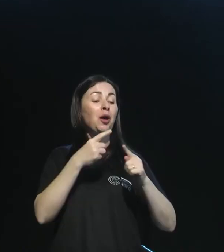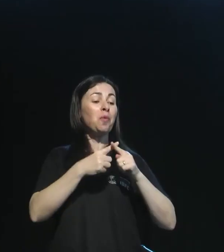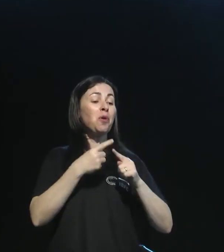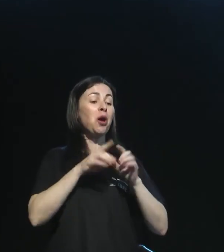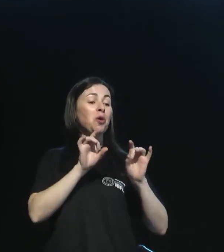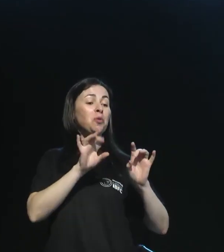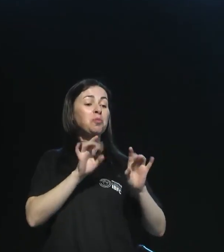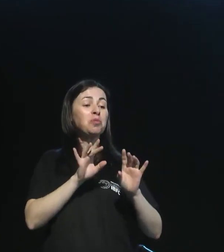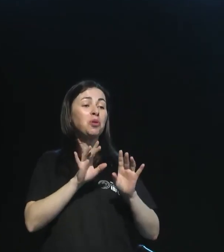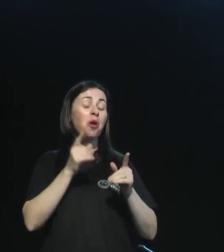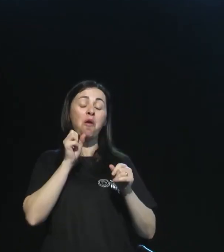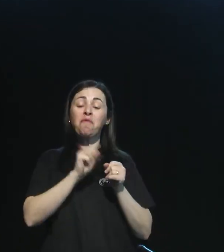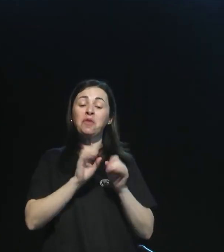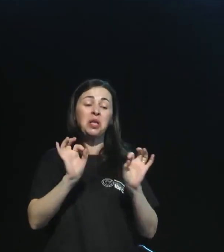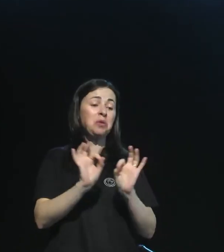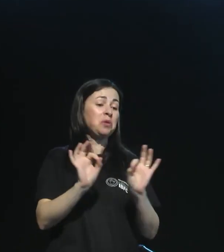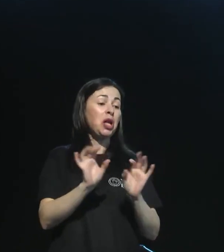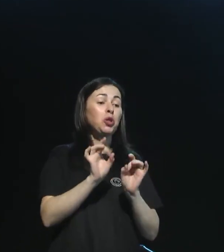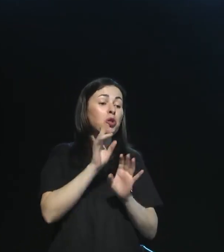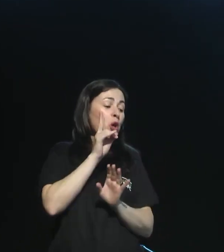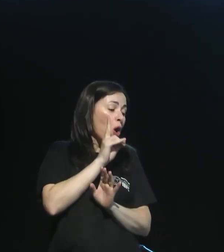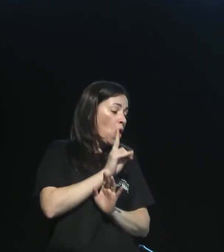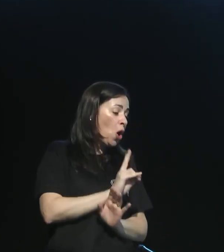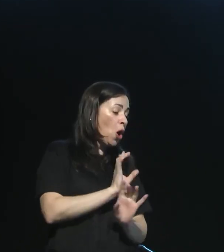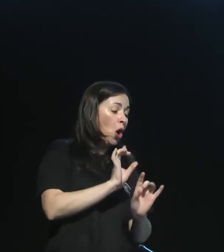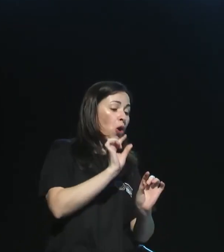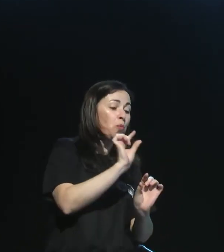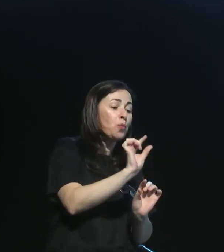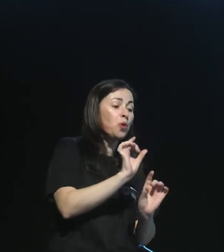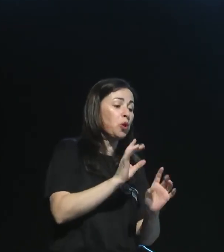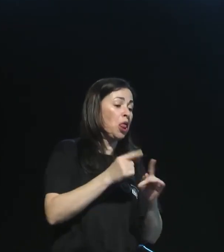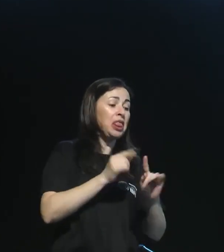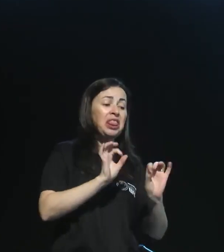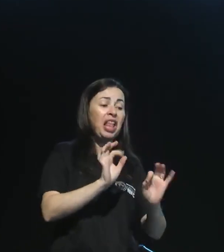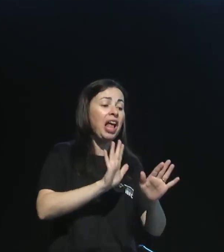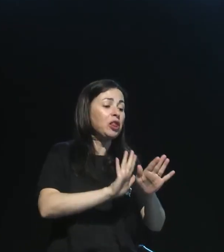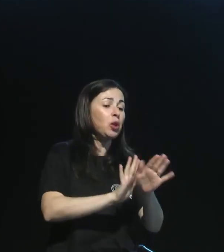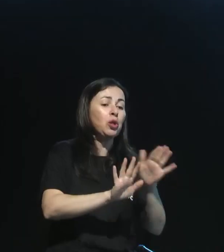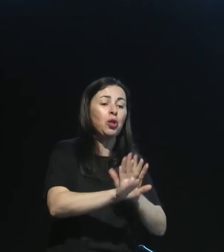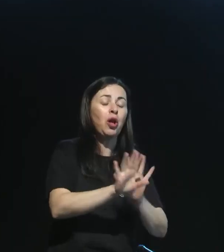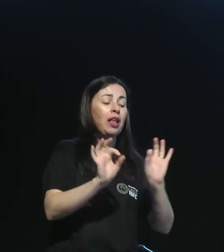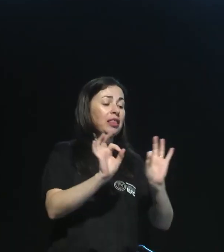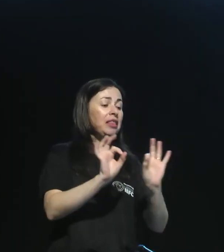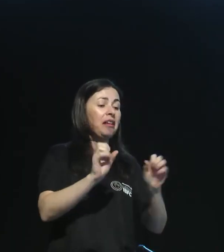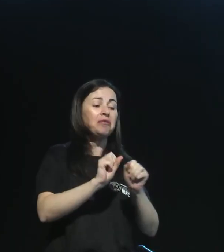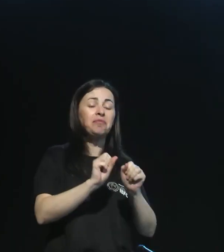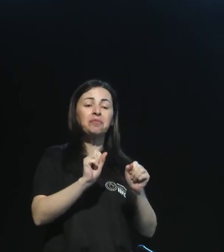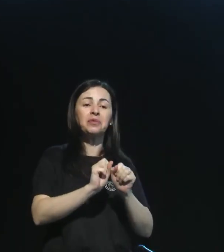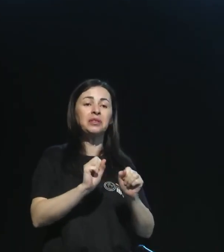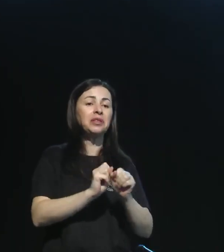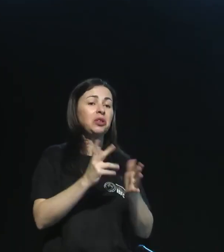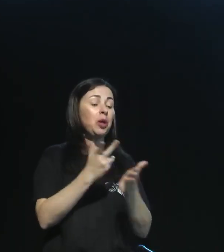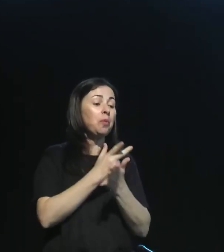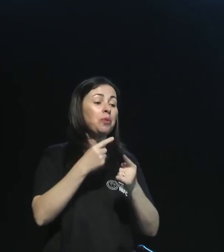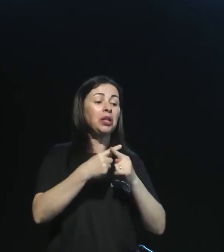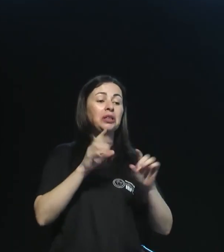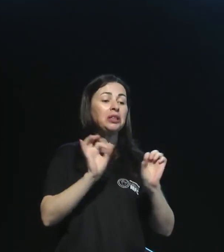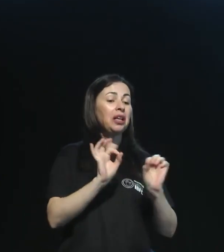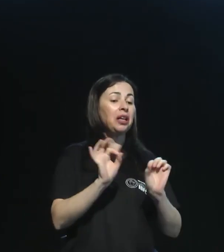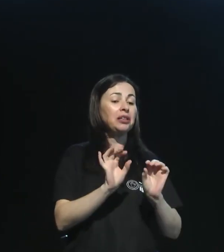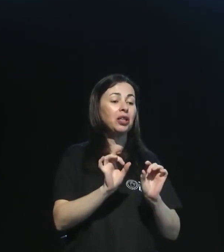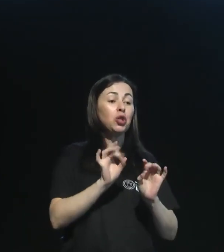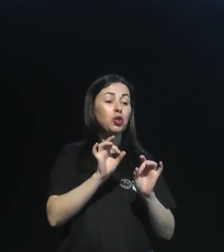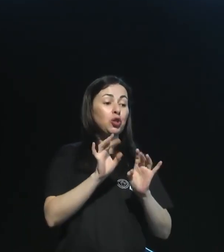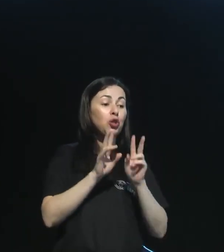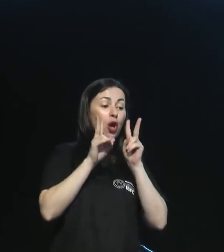fazendo mal para ninguém, eu não estou tocando, eu não estou machucando, eu não estou me ouvindo. É apenas eu